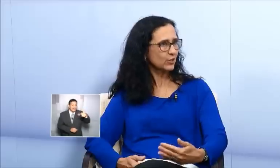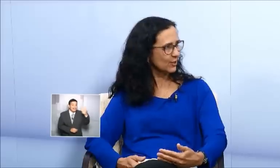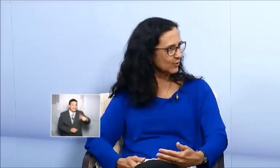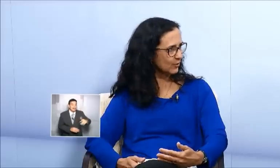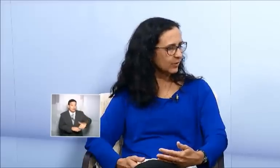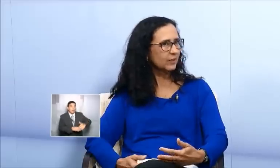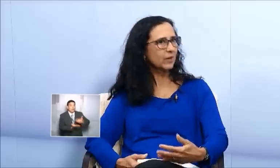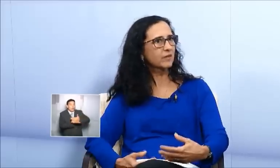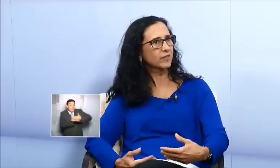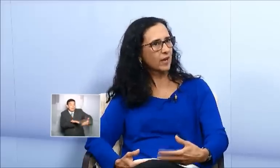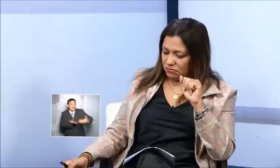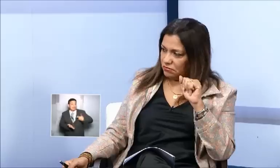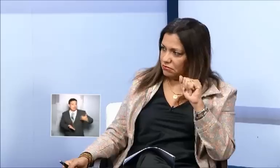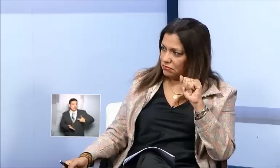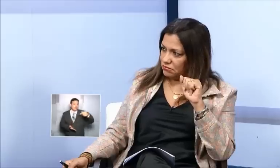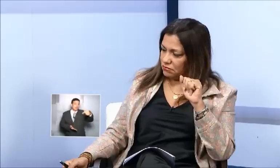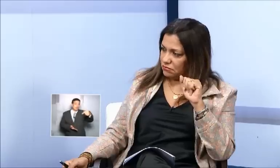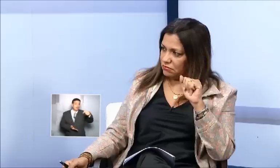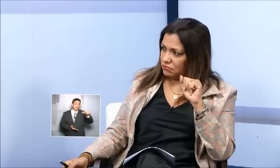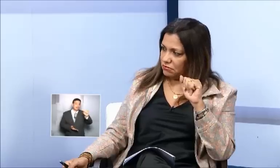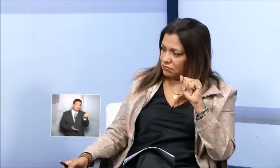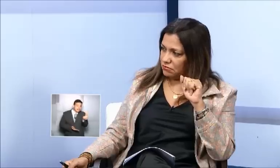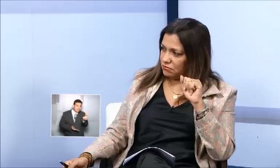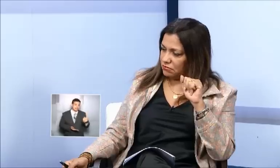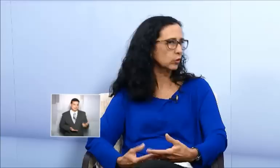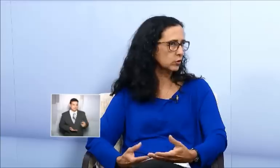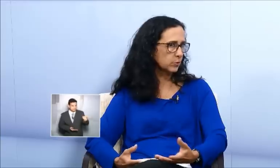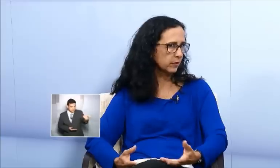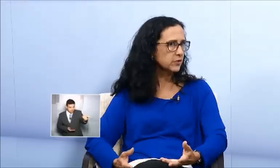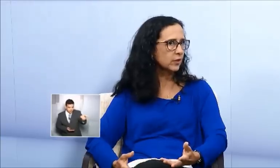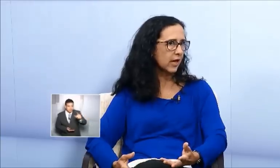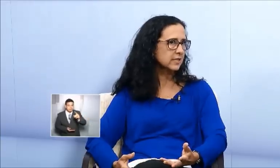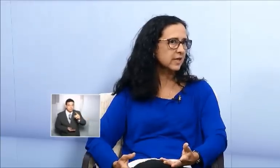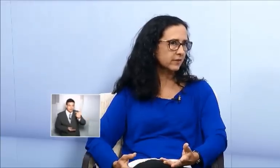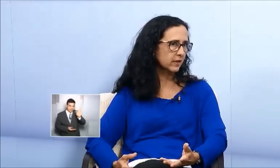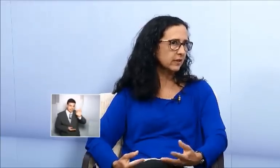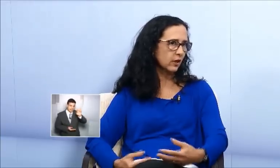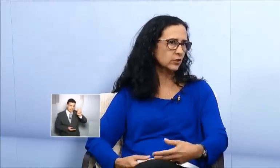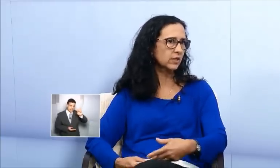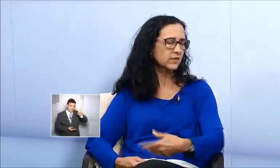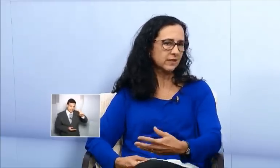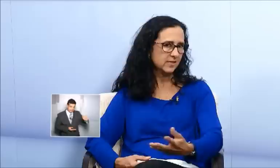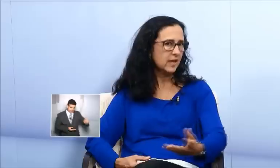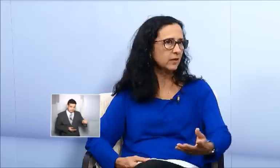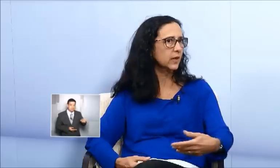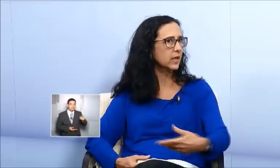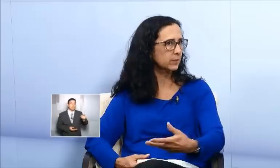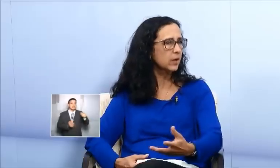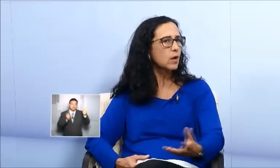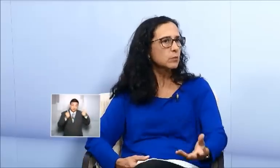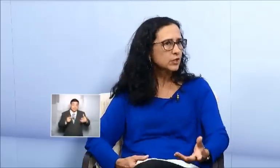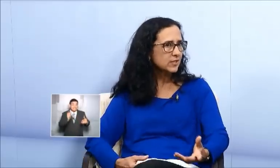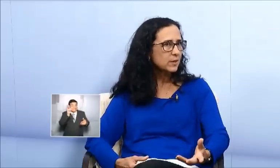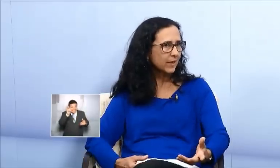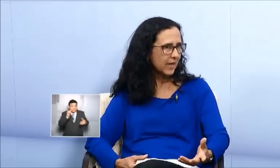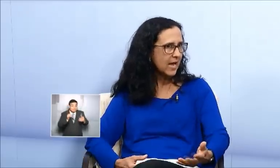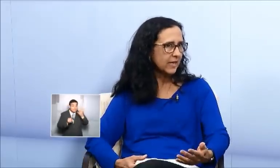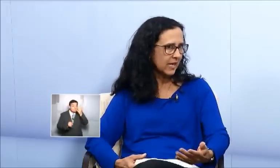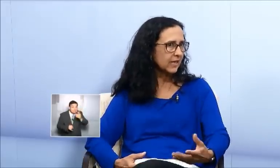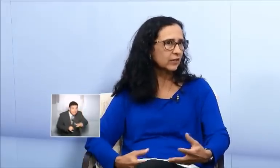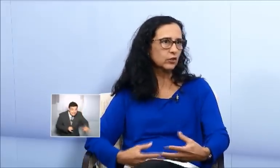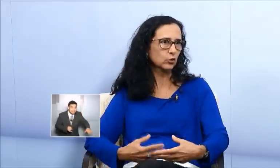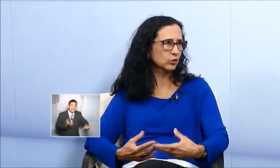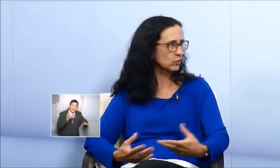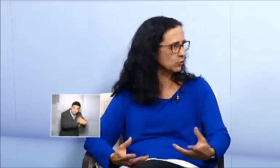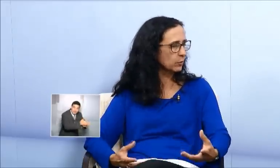desde o início, então ela vai para uma escola, e essa escola, todos os profissionais acho que deve ser aí uma equipe multidisciplinar,